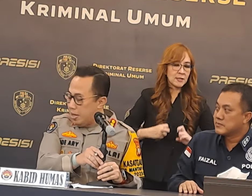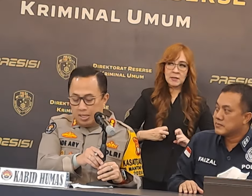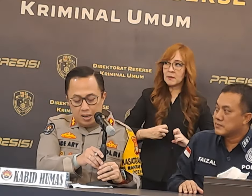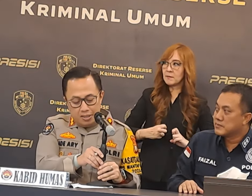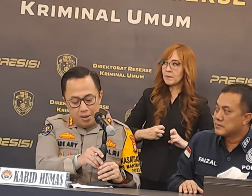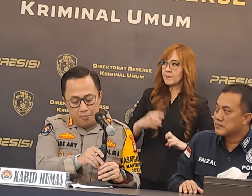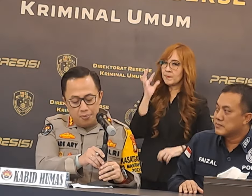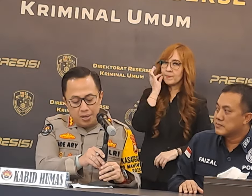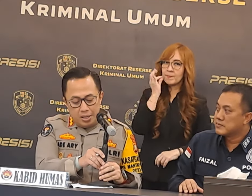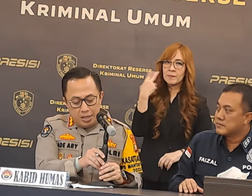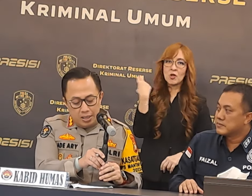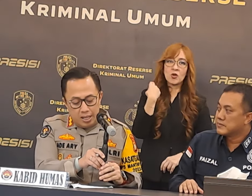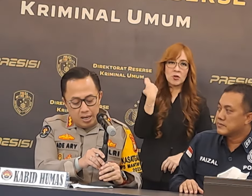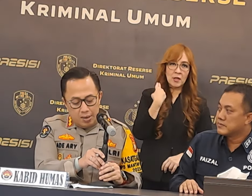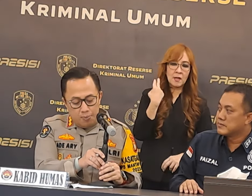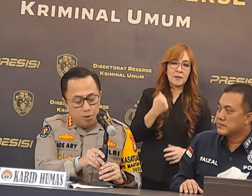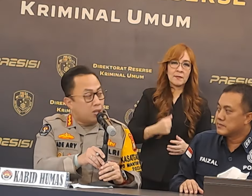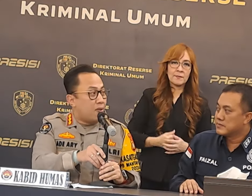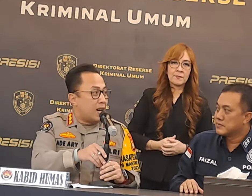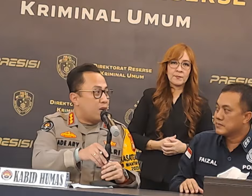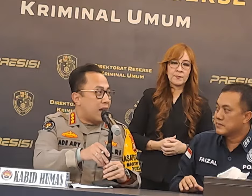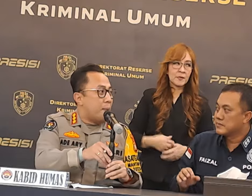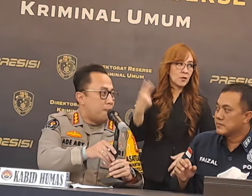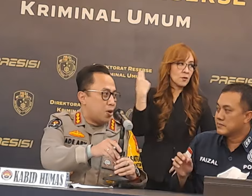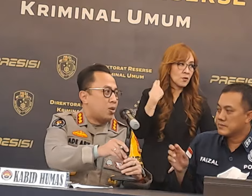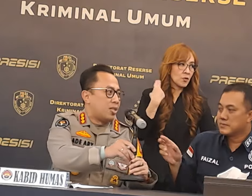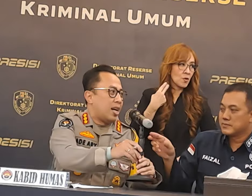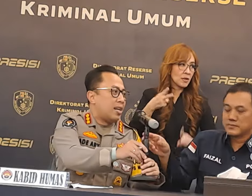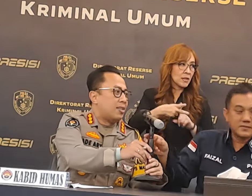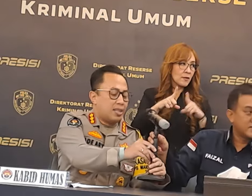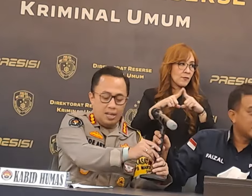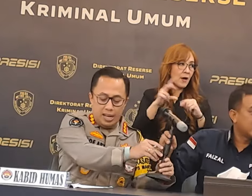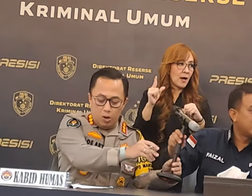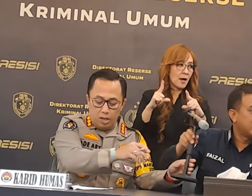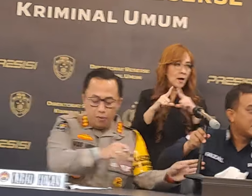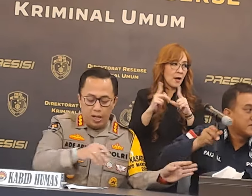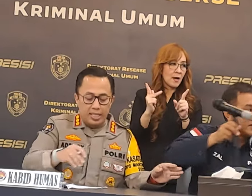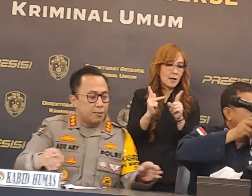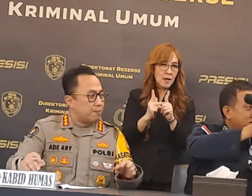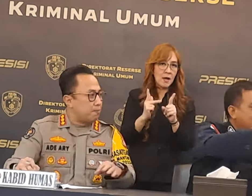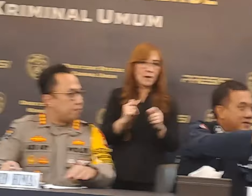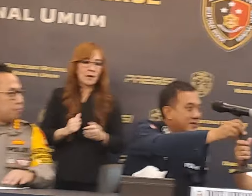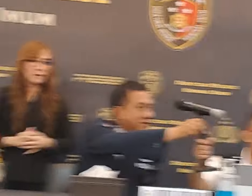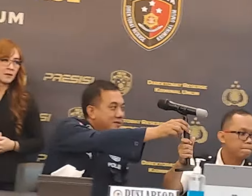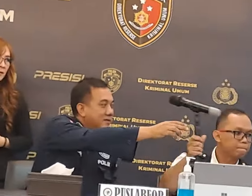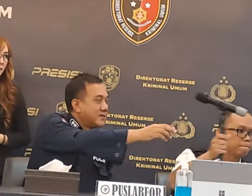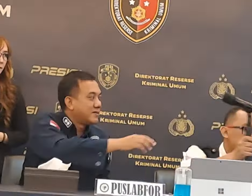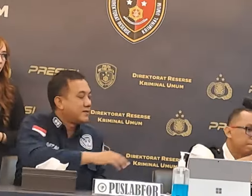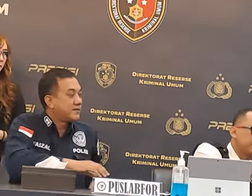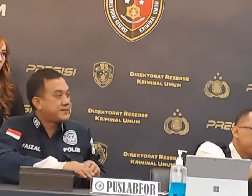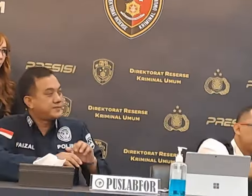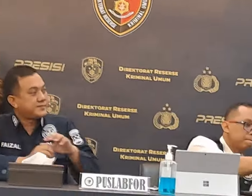Kedokteran dulu. Siap. Dari Dr. Farah dulu ya. Monggo, silakan. Dari Kedokteran Forensik.